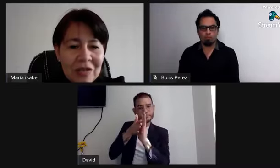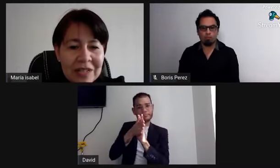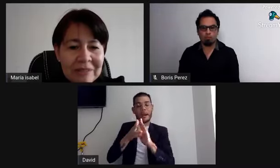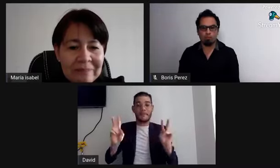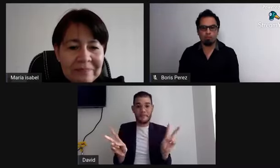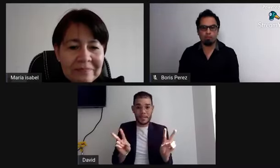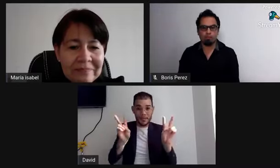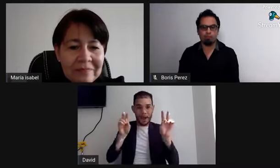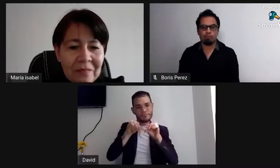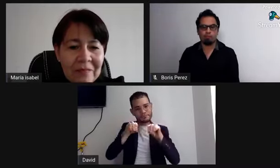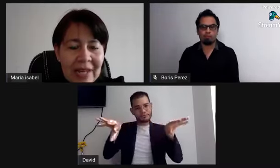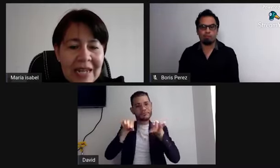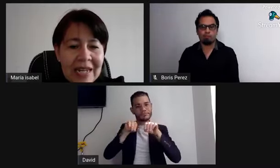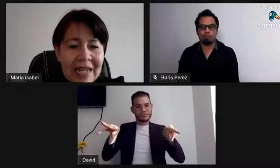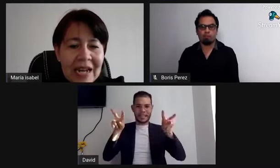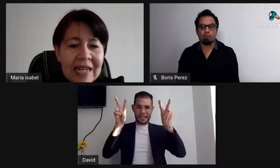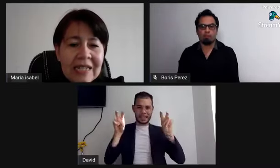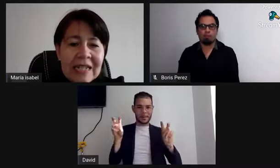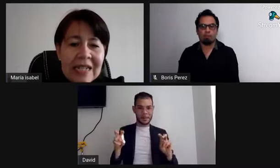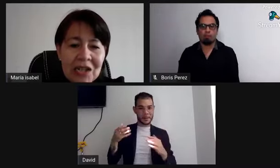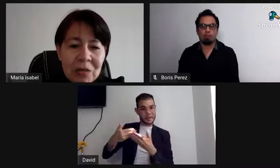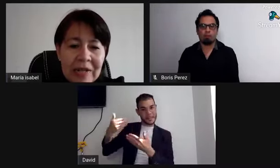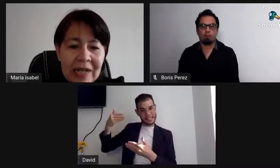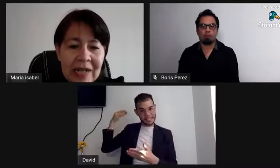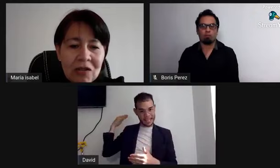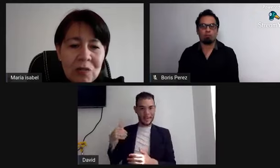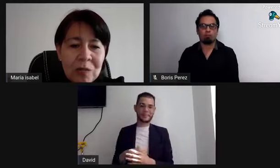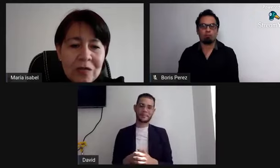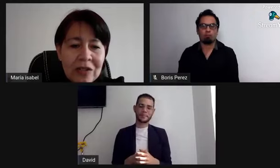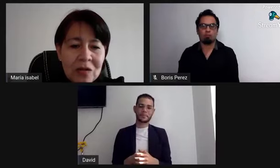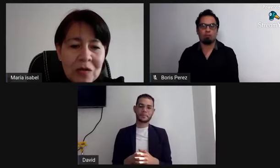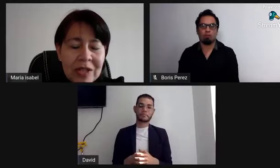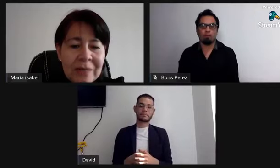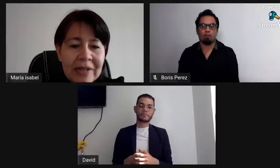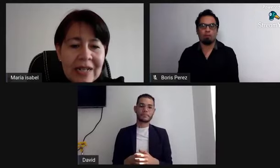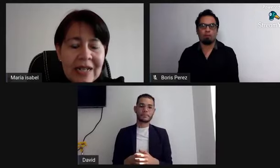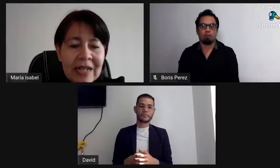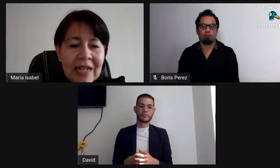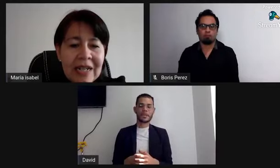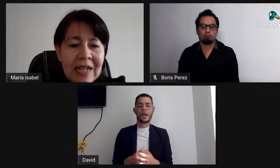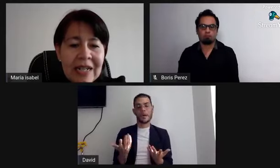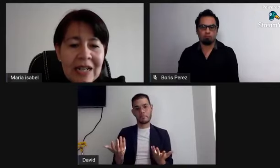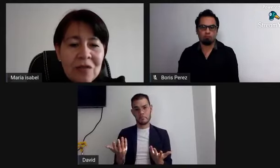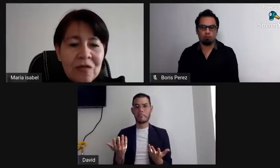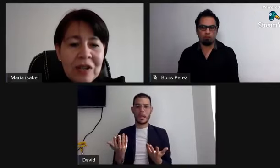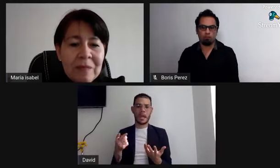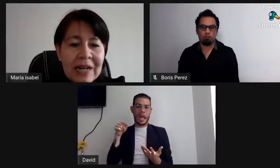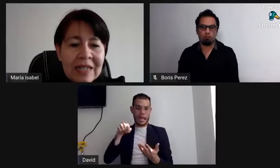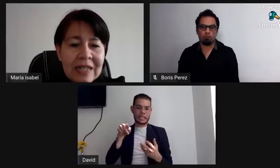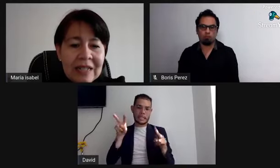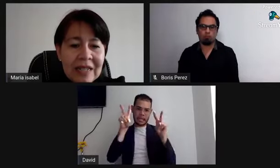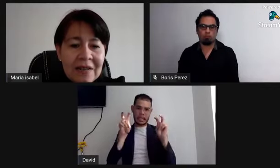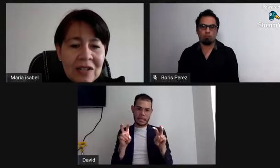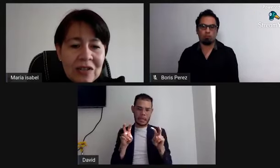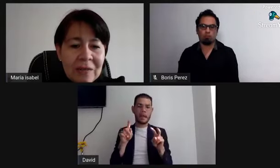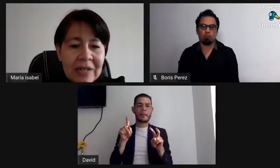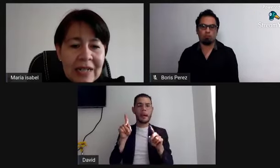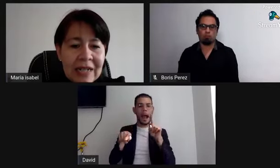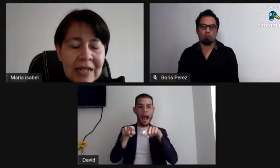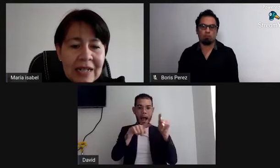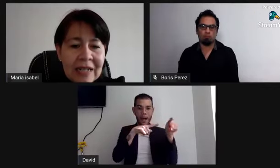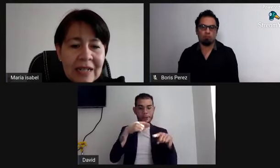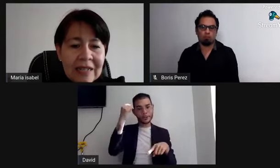temas anteriores. Han escrito para los profesores para confirmar si estas